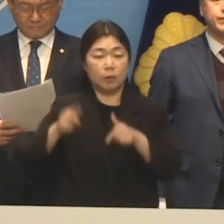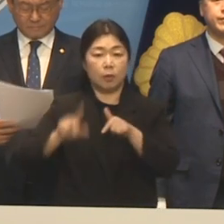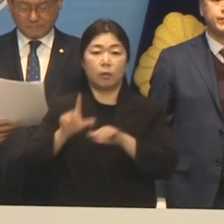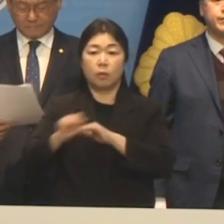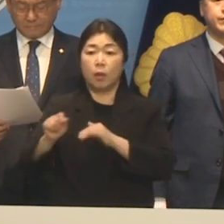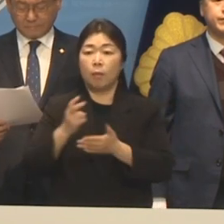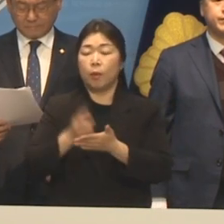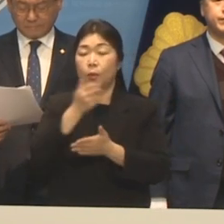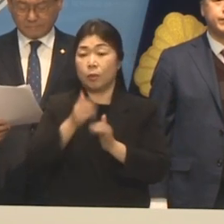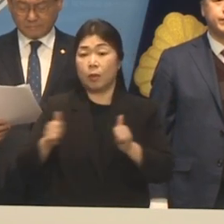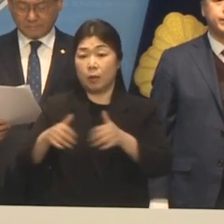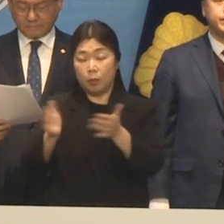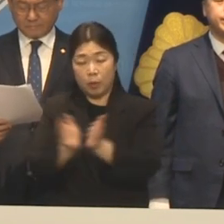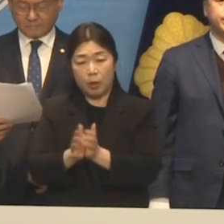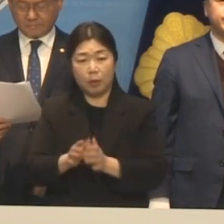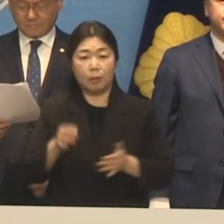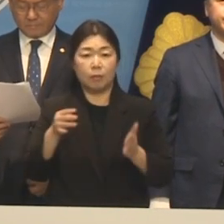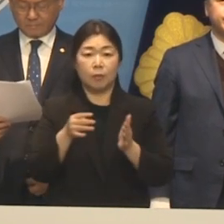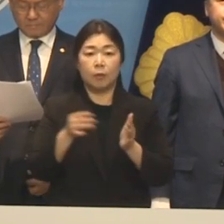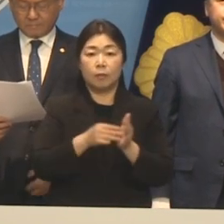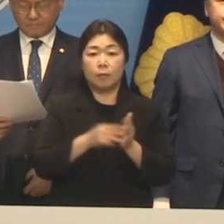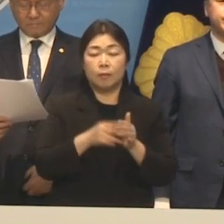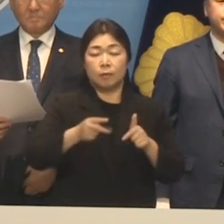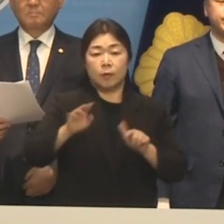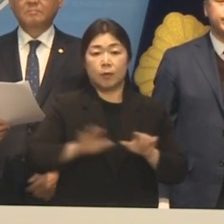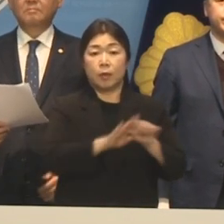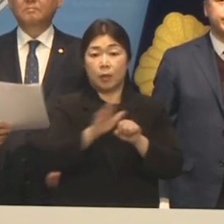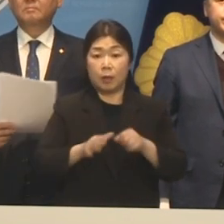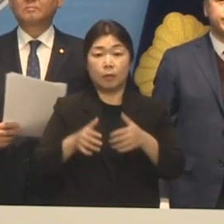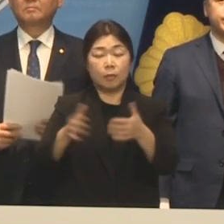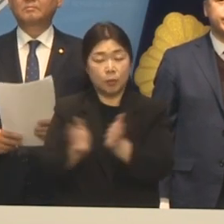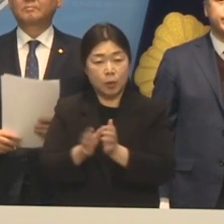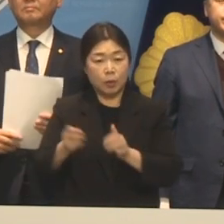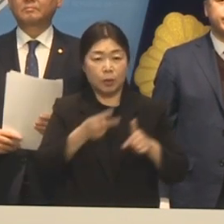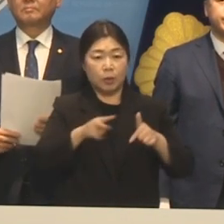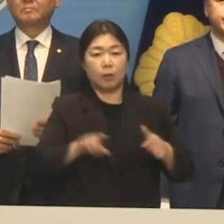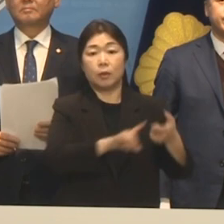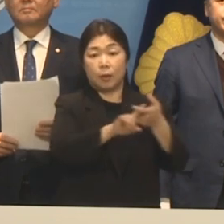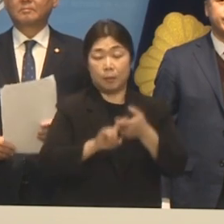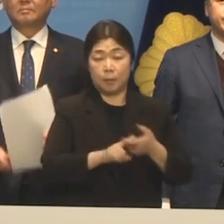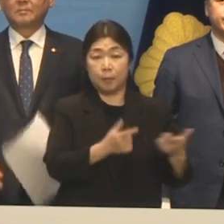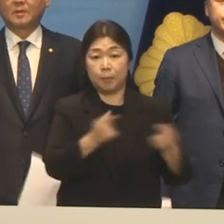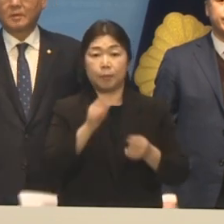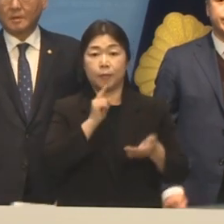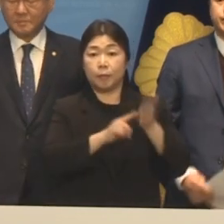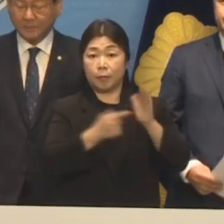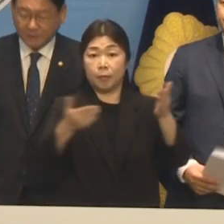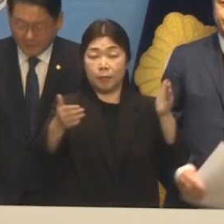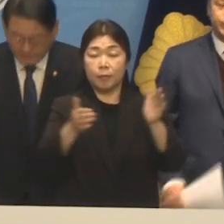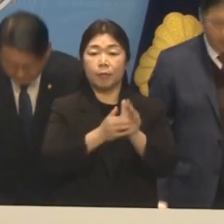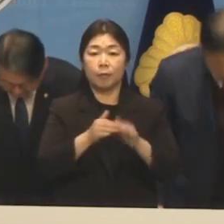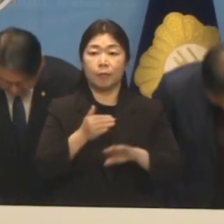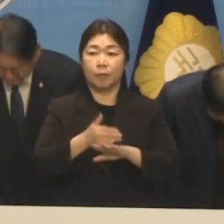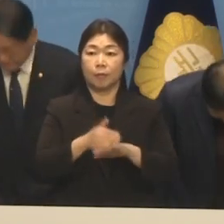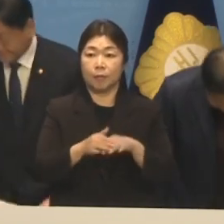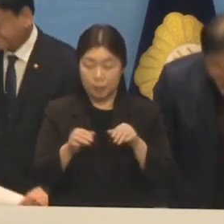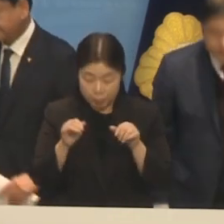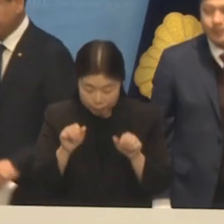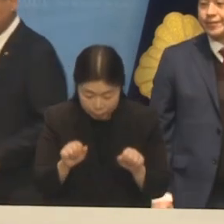변호사회 사단법인 인천 사랑운동 시민협의회 인천시민 연합 이상입니다 예